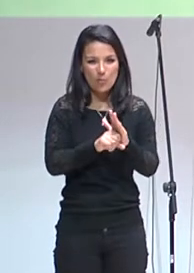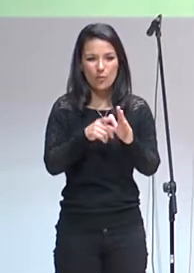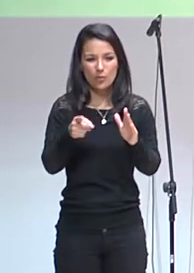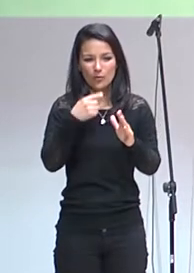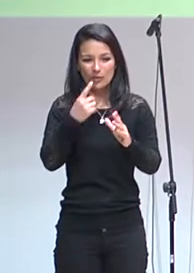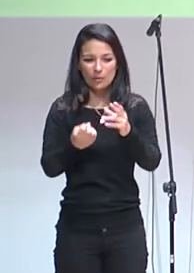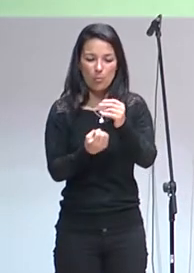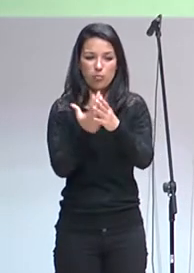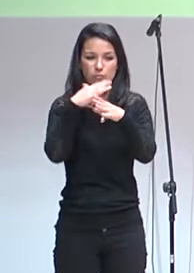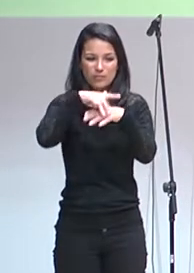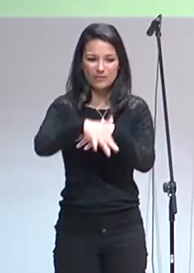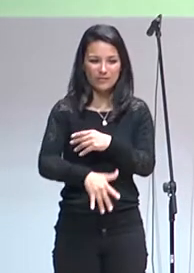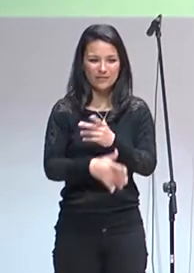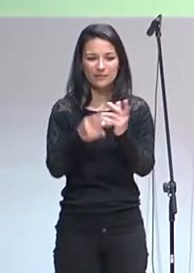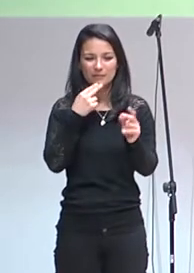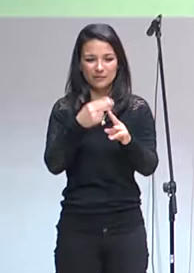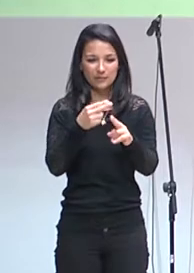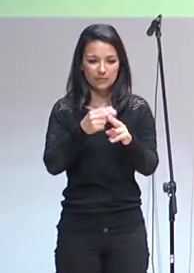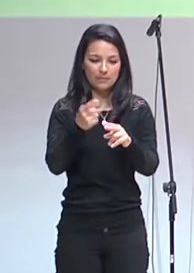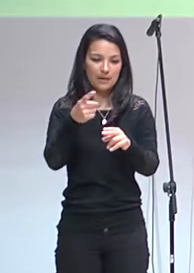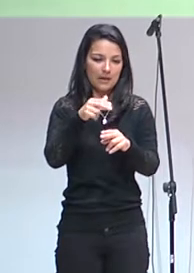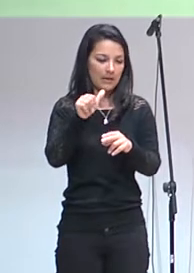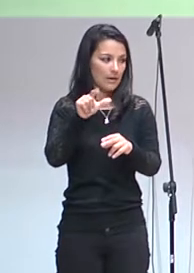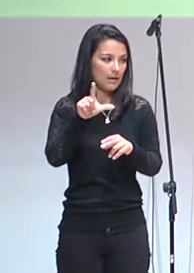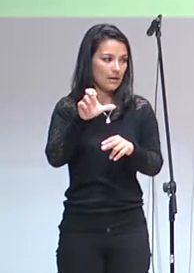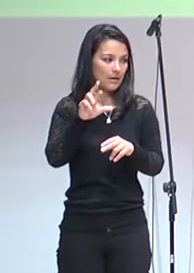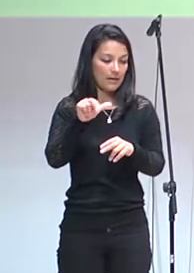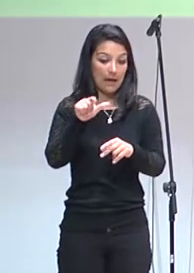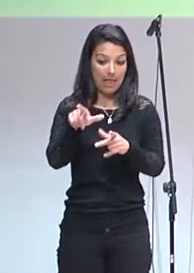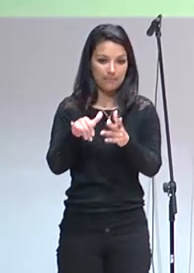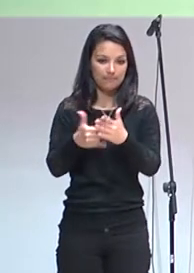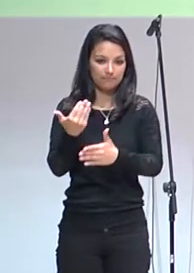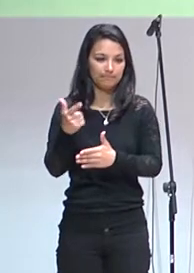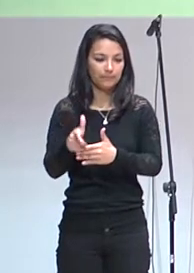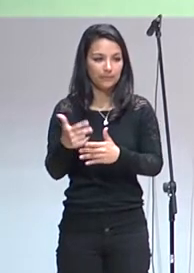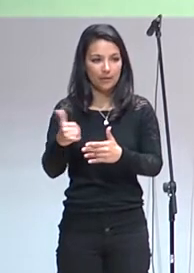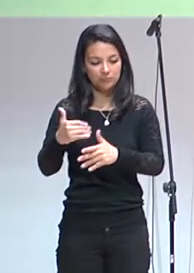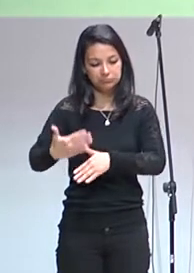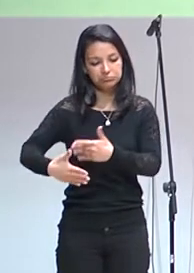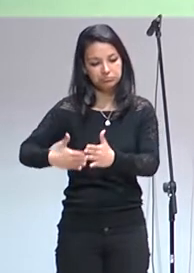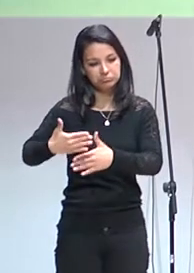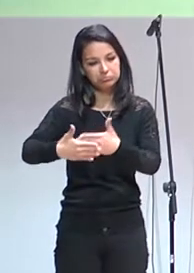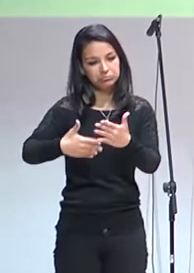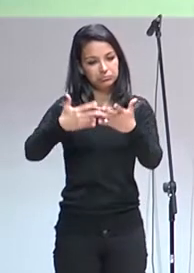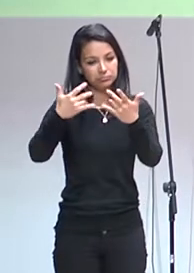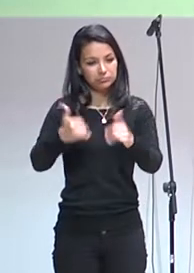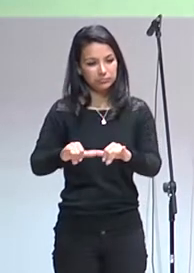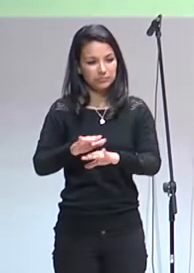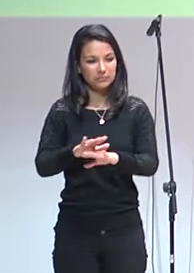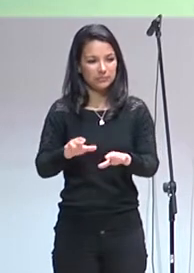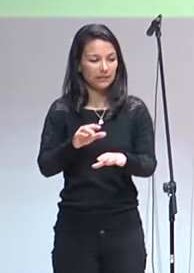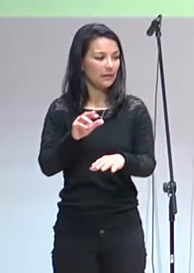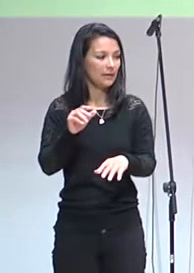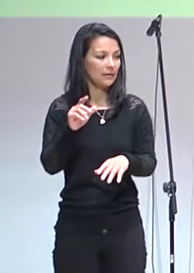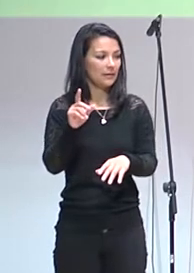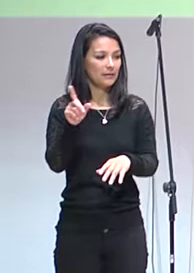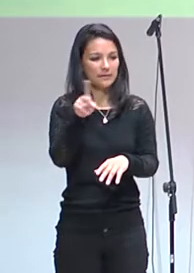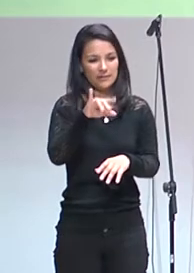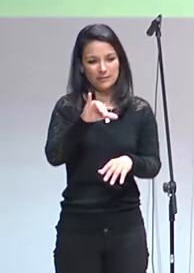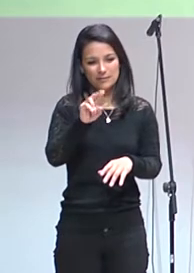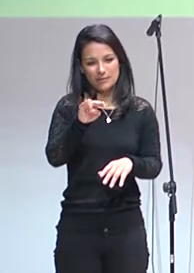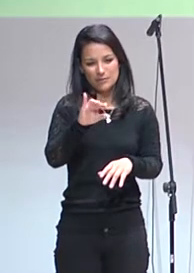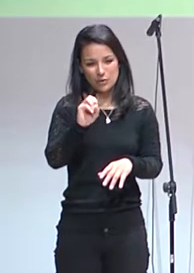Volcán Galeras, vivimos ahí. Y avanzamos un poco hacia lo que es la semiósfera, ¿sí? Hablamos